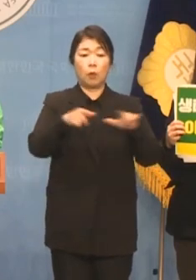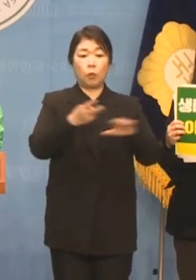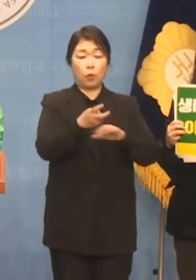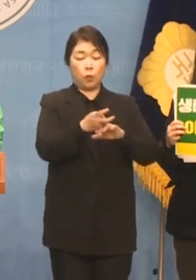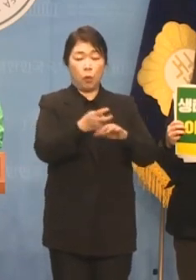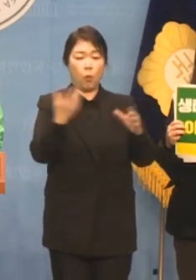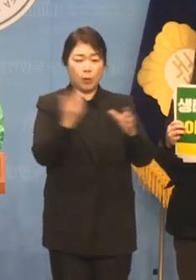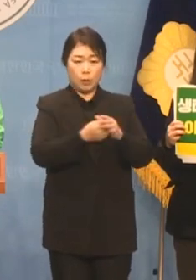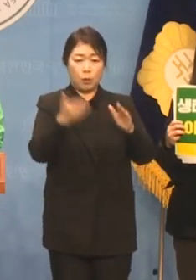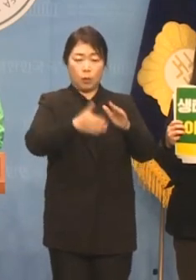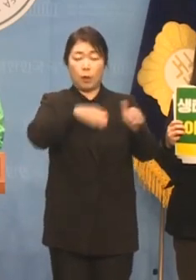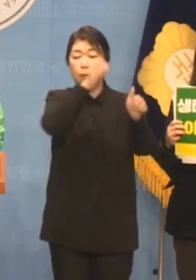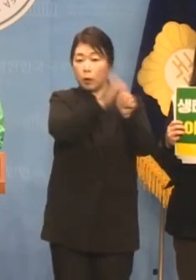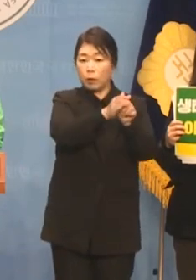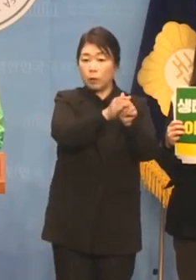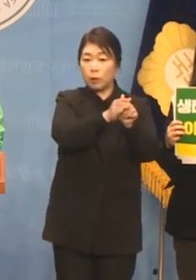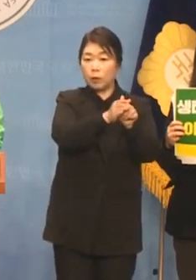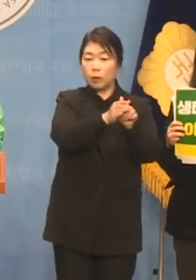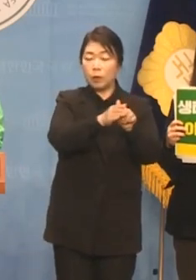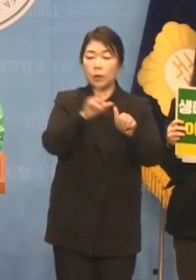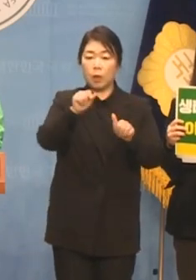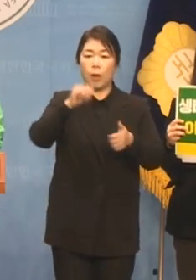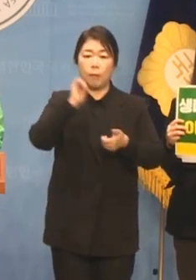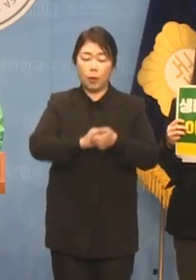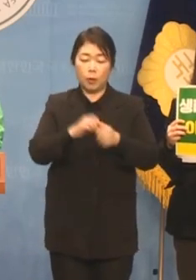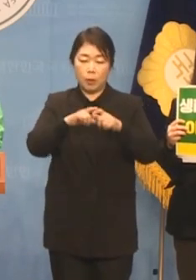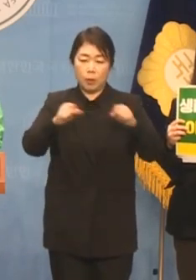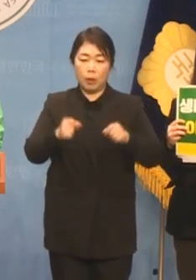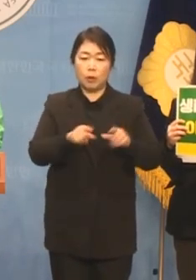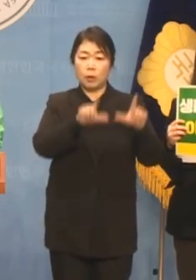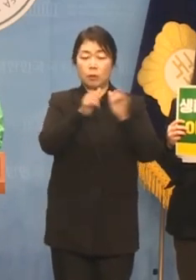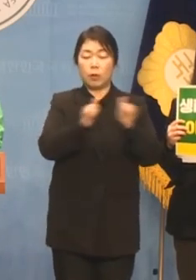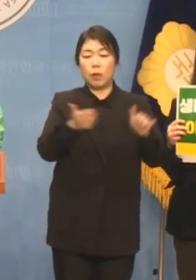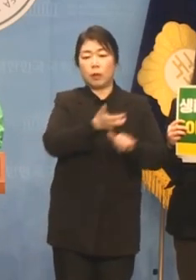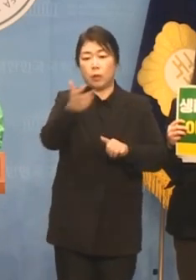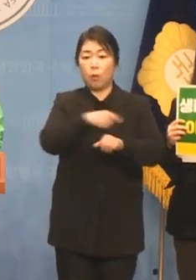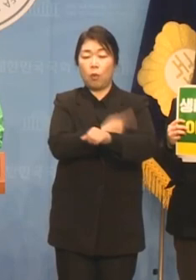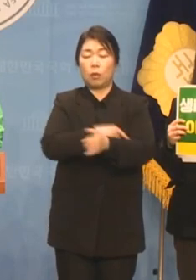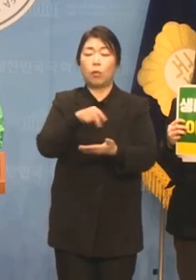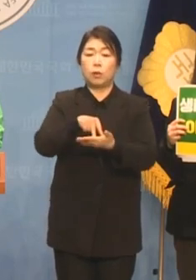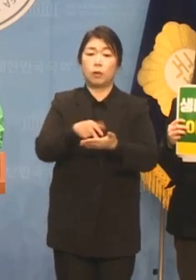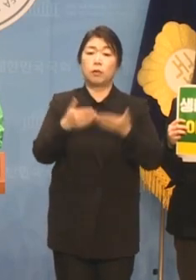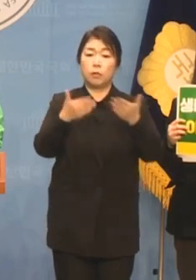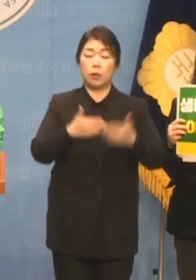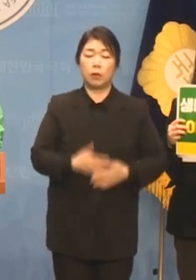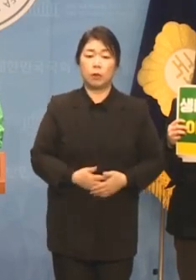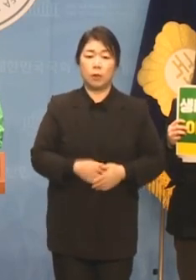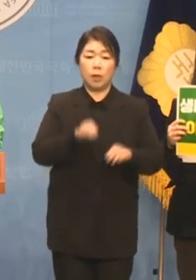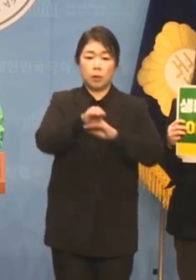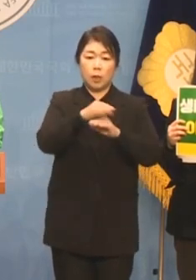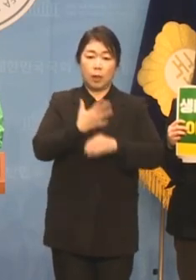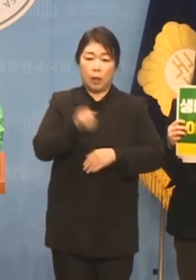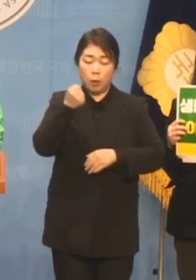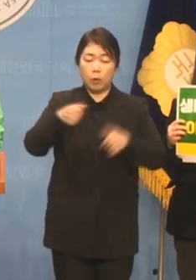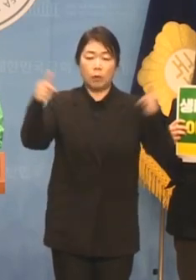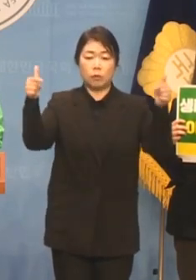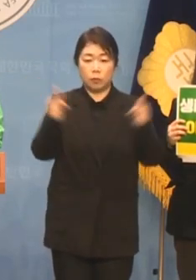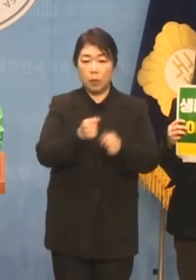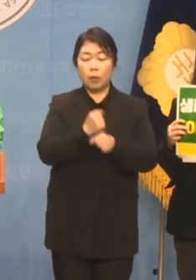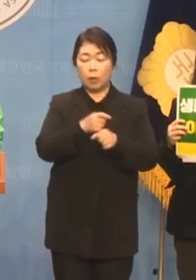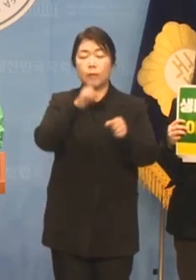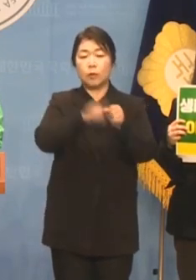공제를 실현하고 일만원 기 패스 도입으로 시민의 이동권을 보장하며 실질적인 자가용 수요 감축을 어내 있습니다